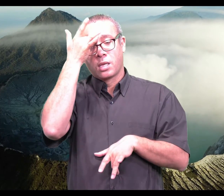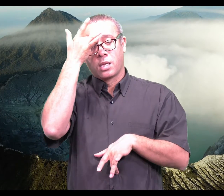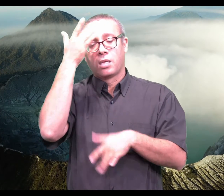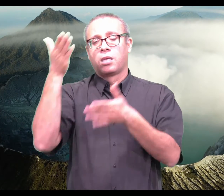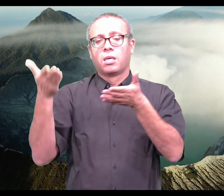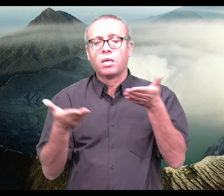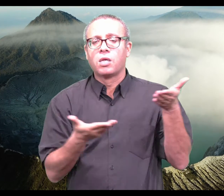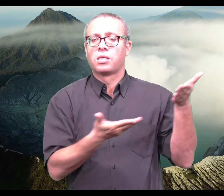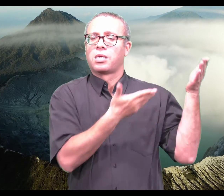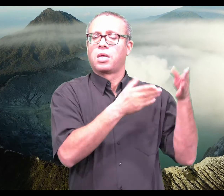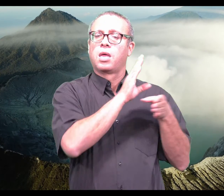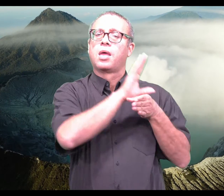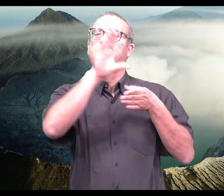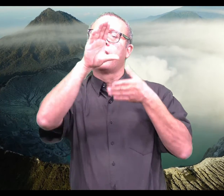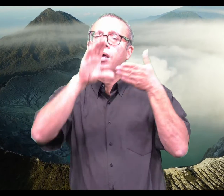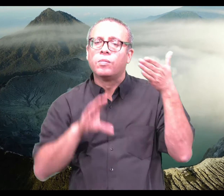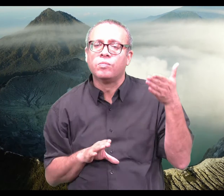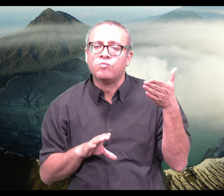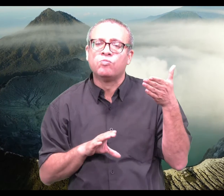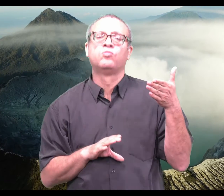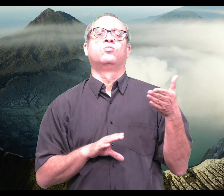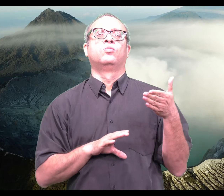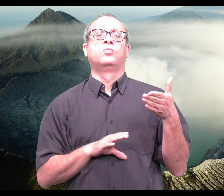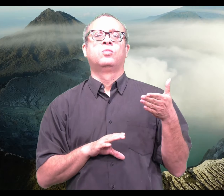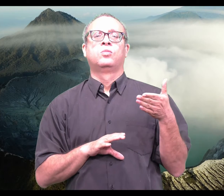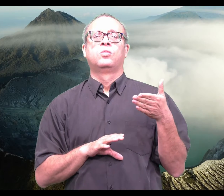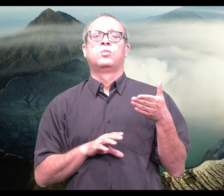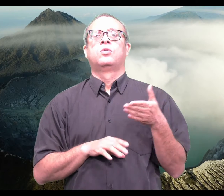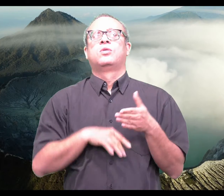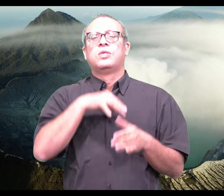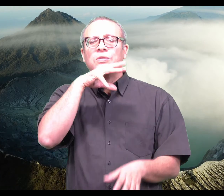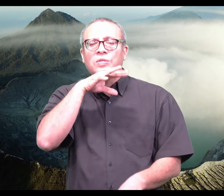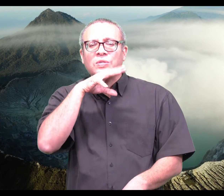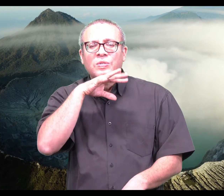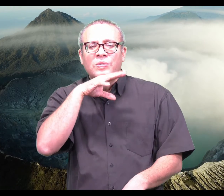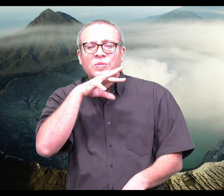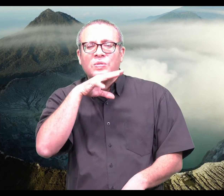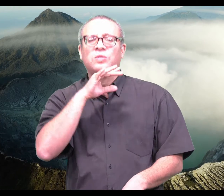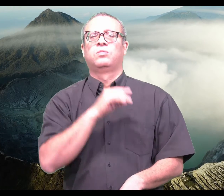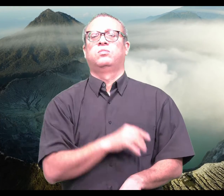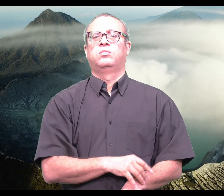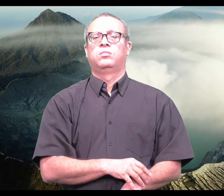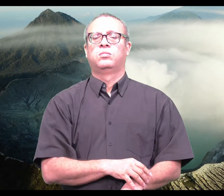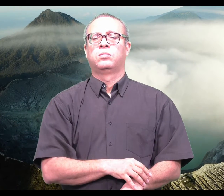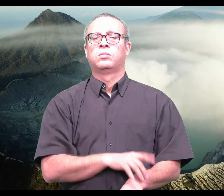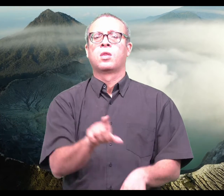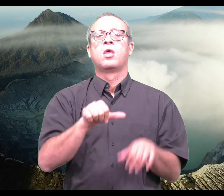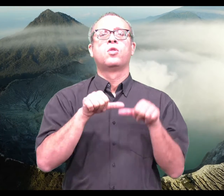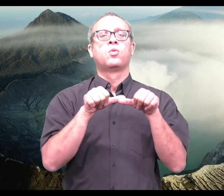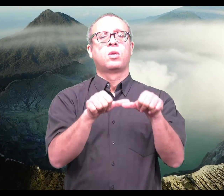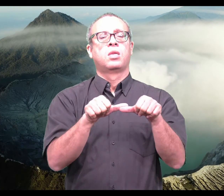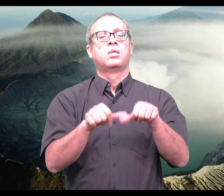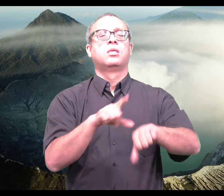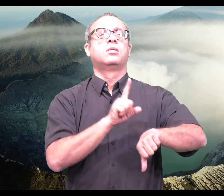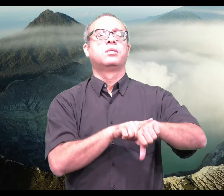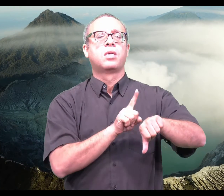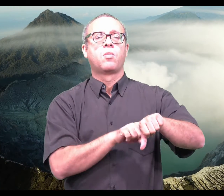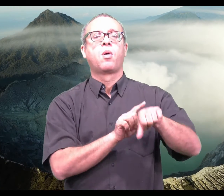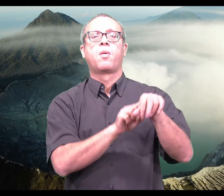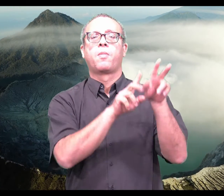lepra traía como consecuencia impureza ceremonial. Y lo que eso quiere decir es que durante cierto tiempo esta